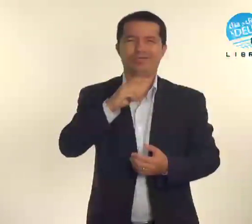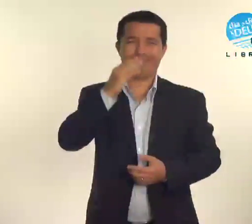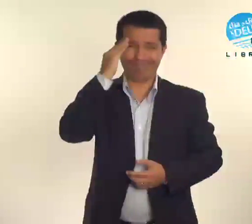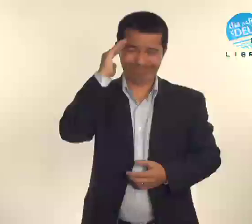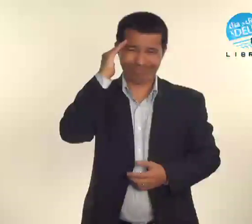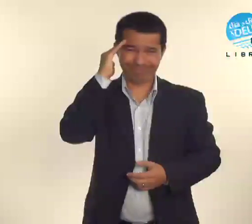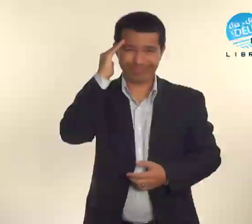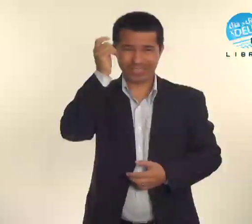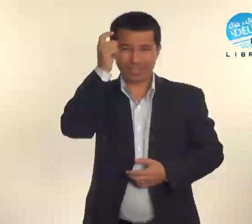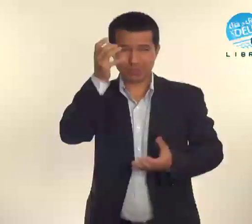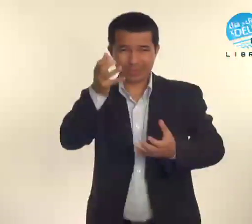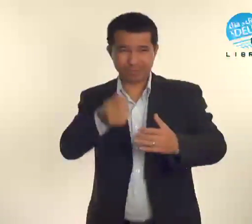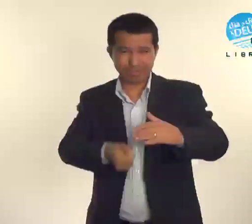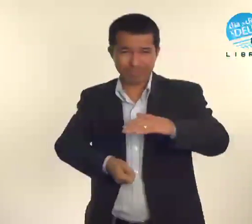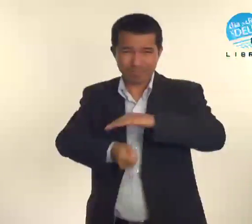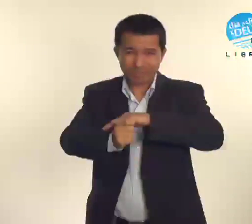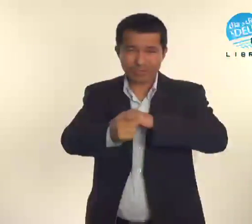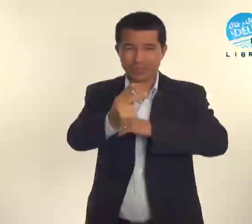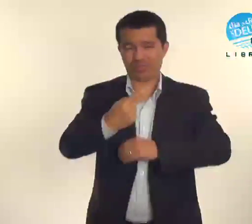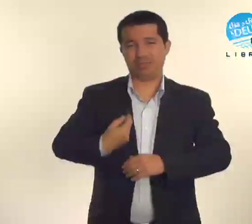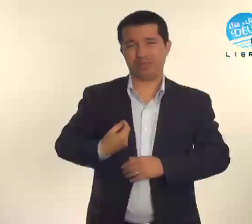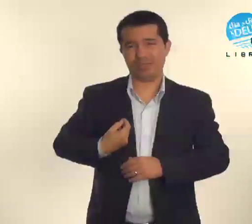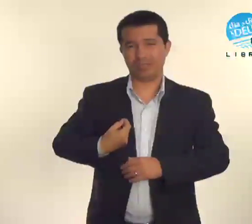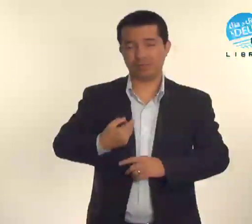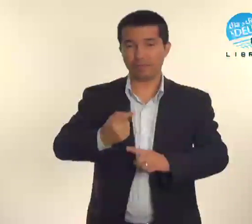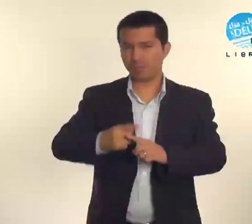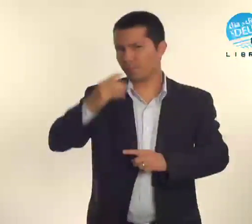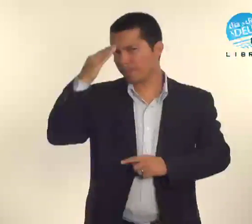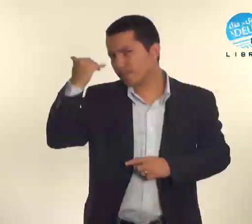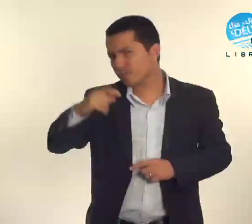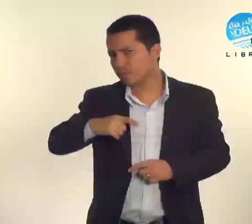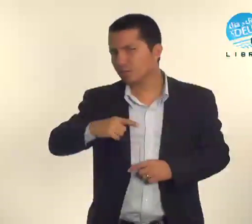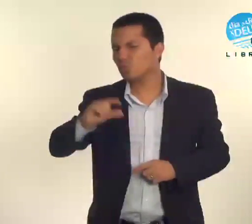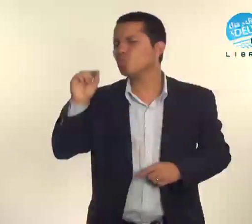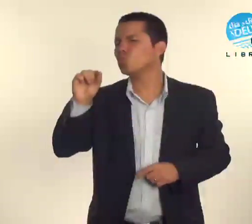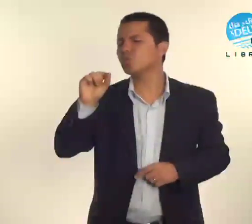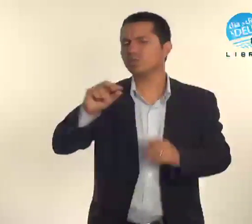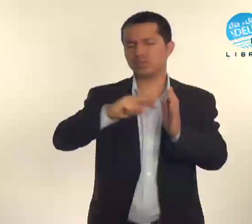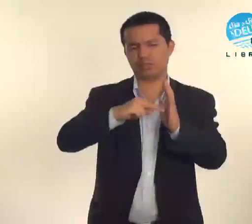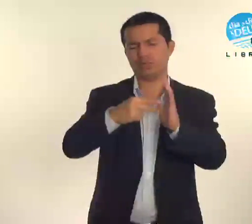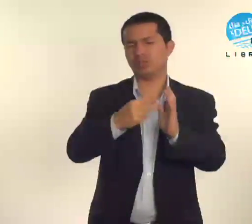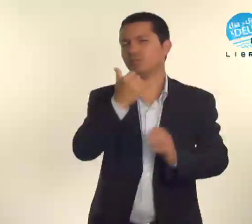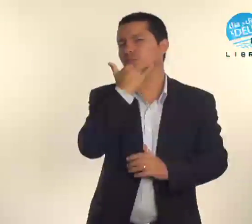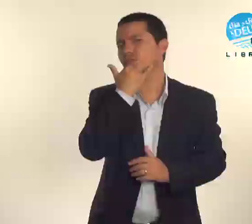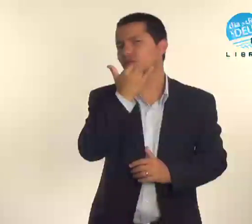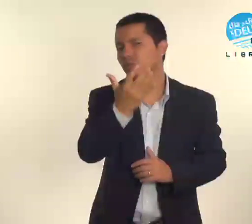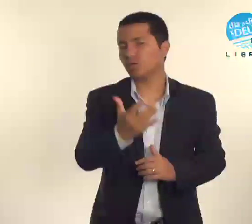prática. O que é perdão? É pegar a gente que está caído,